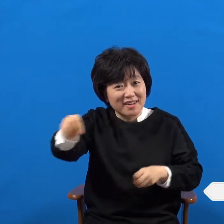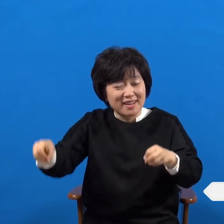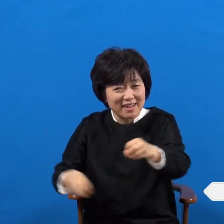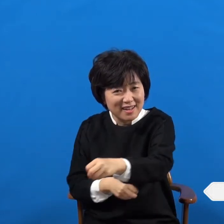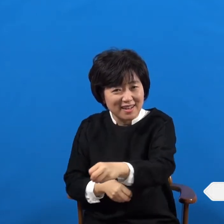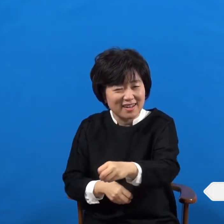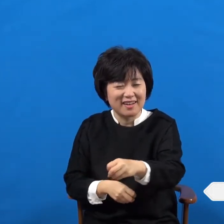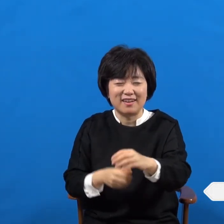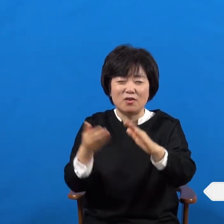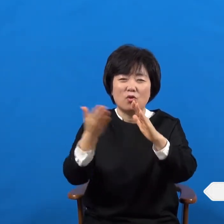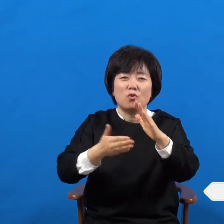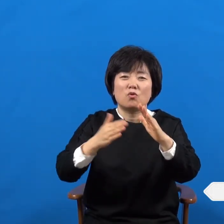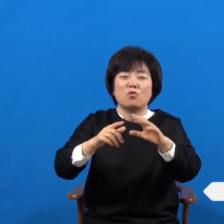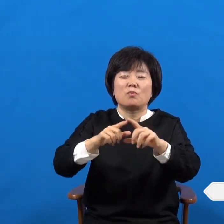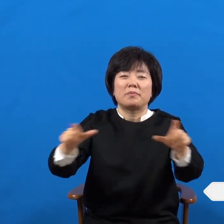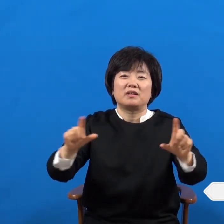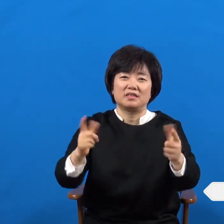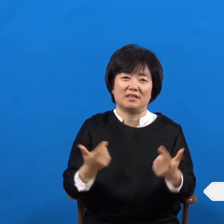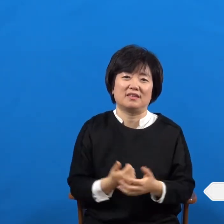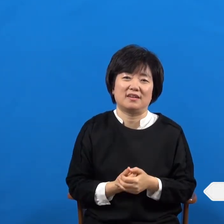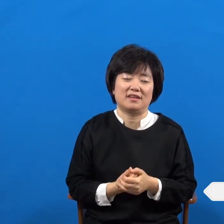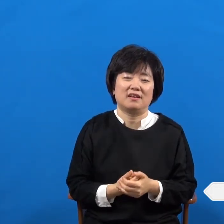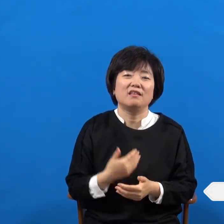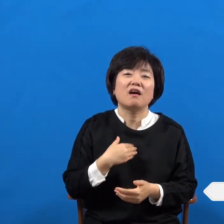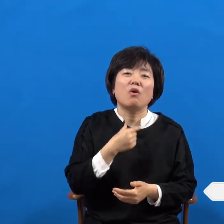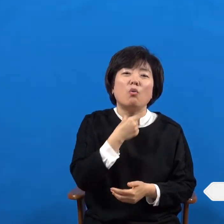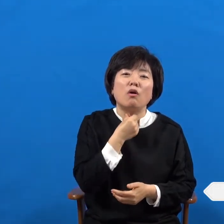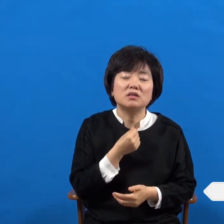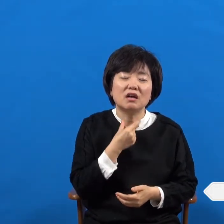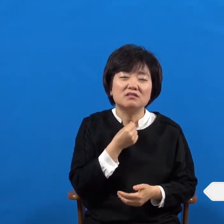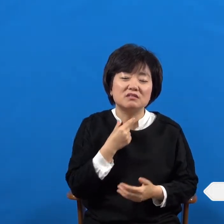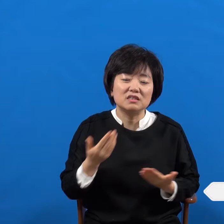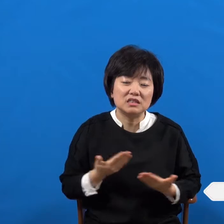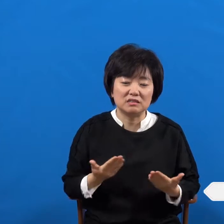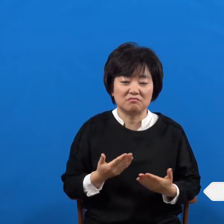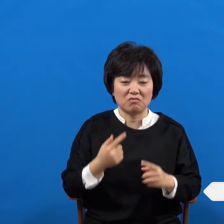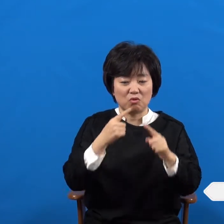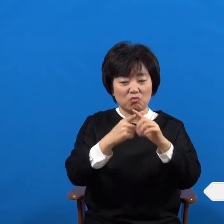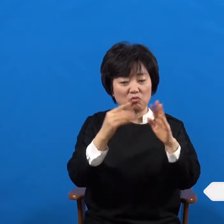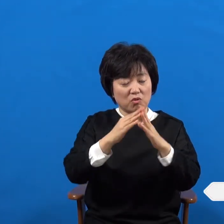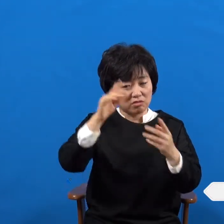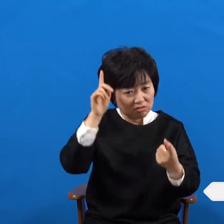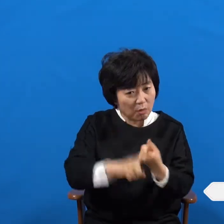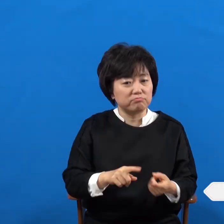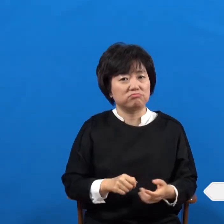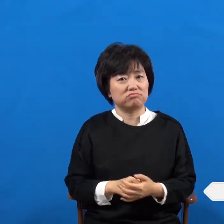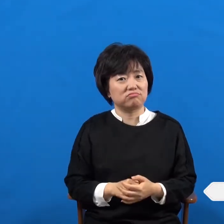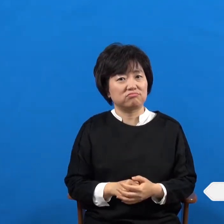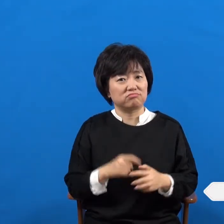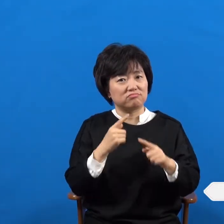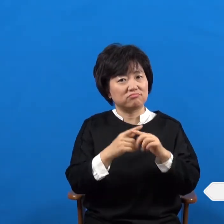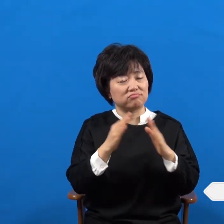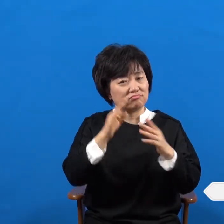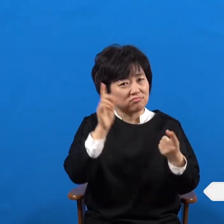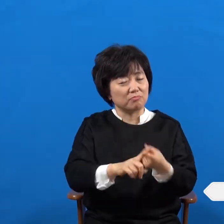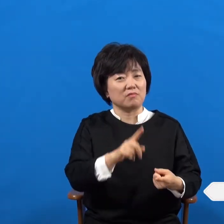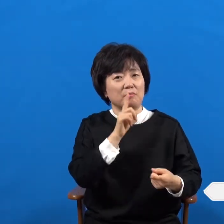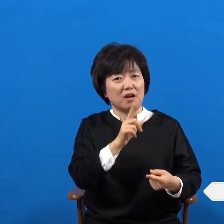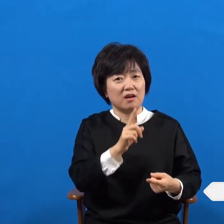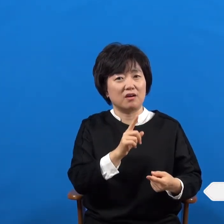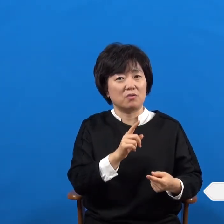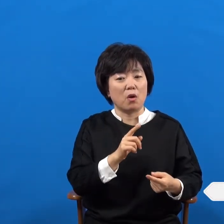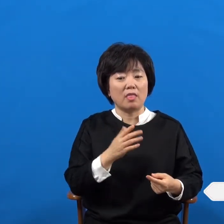공평하지 않습니다. 내가 원하는 일이면 교회는 당연히 그런 건 해야지 라고